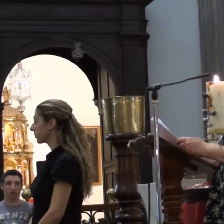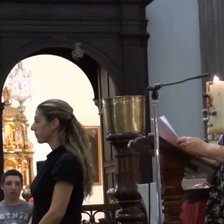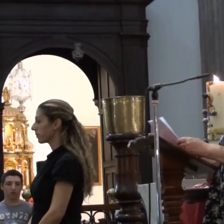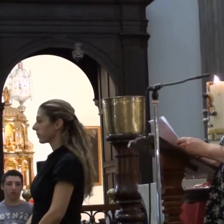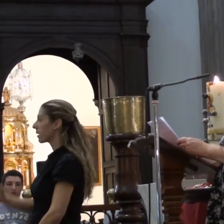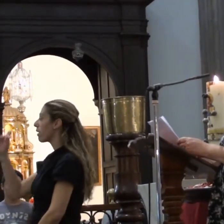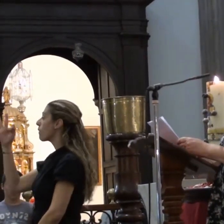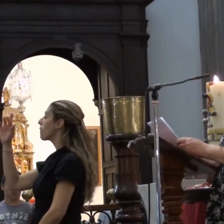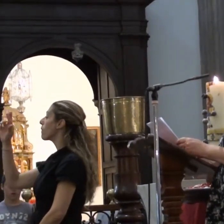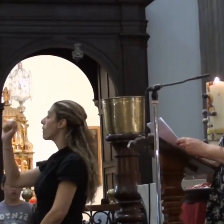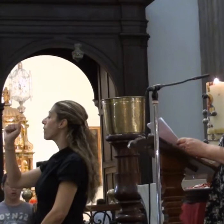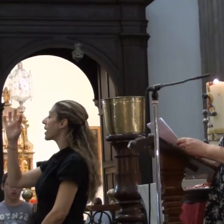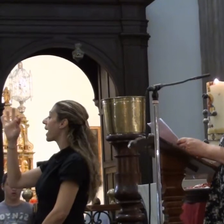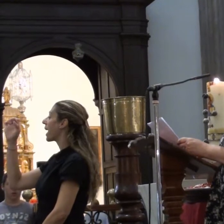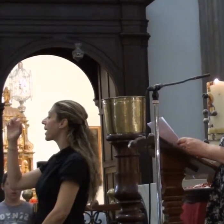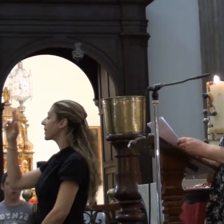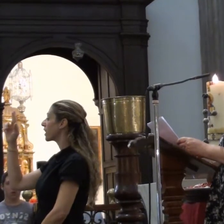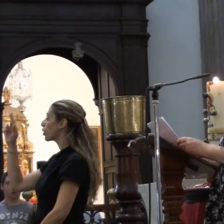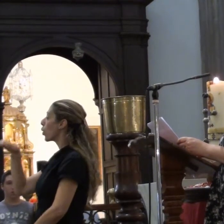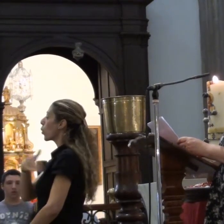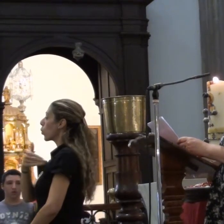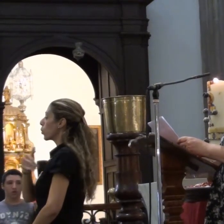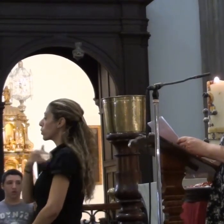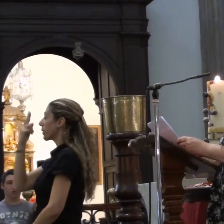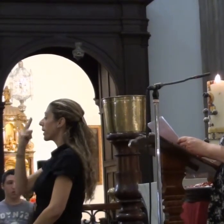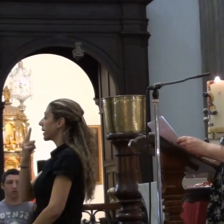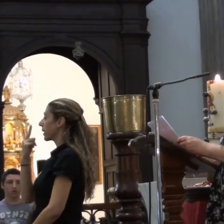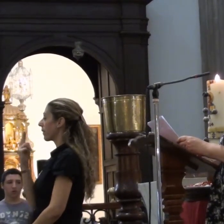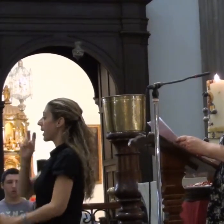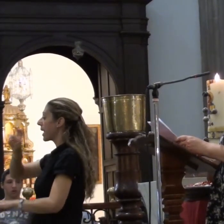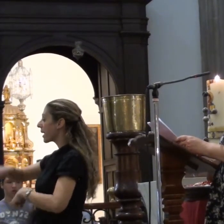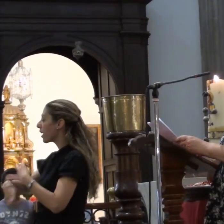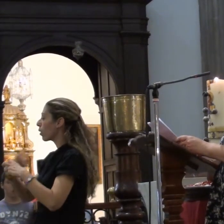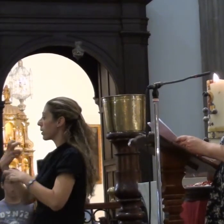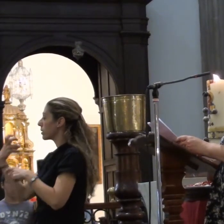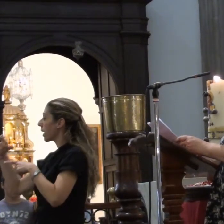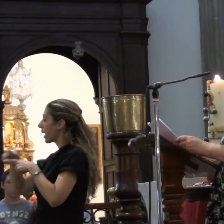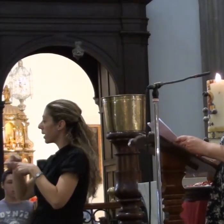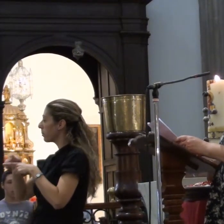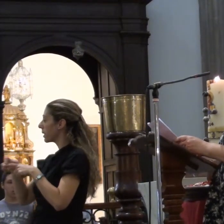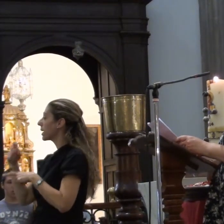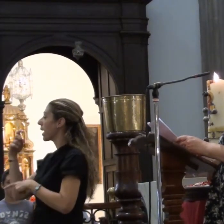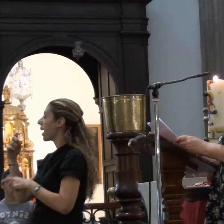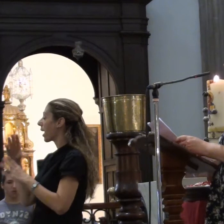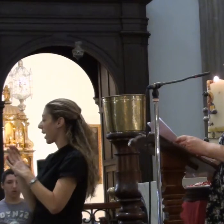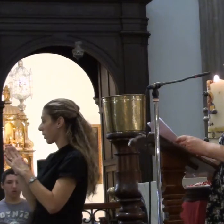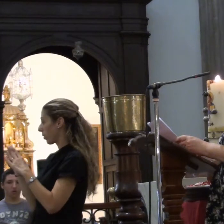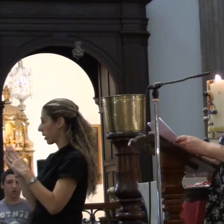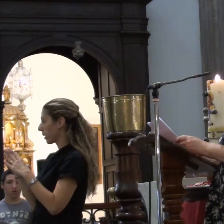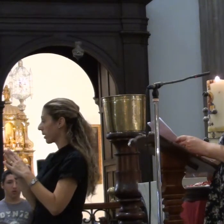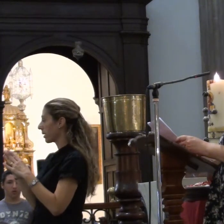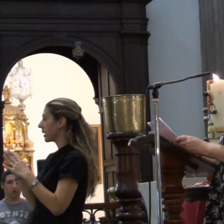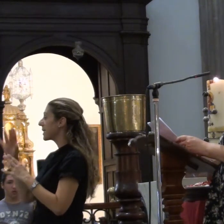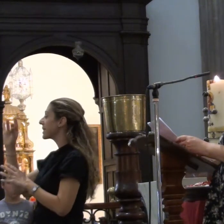frases cursillos de cristiandad renovación carismática católica seglares